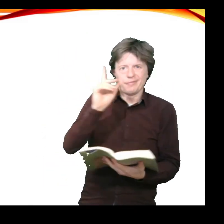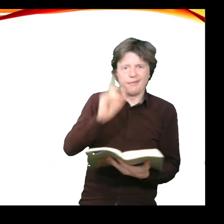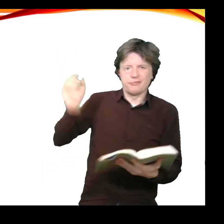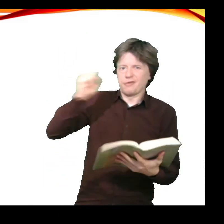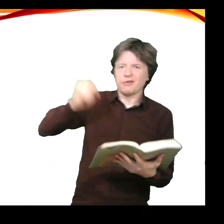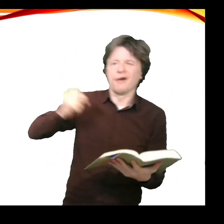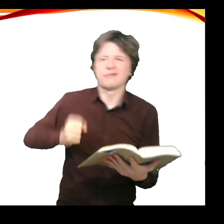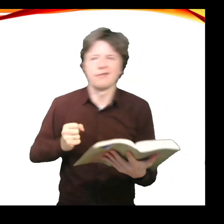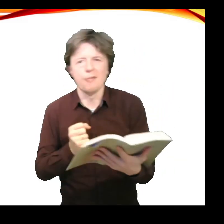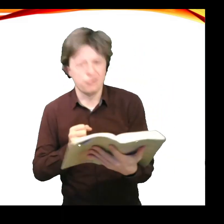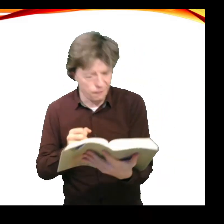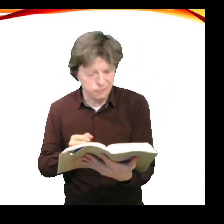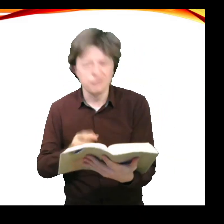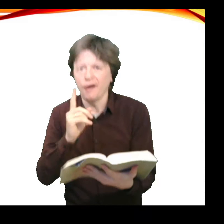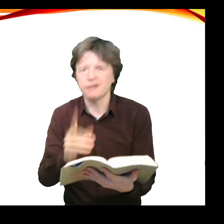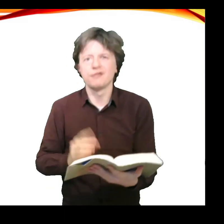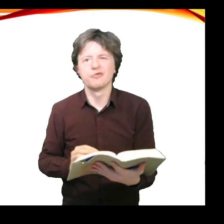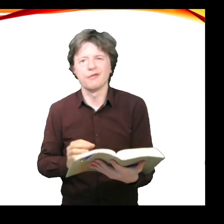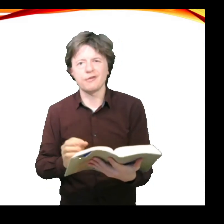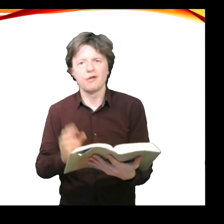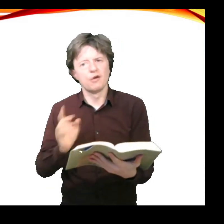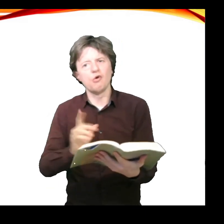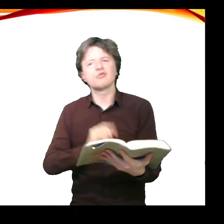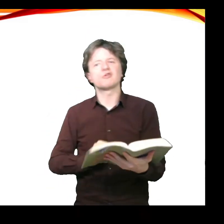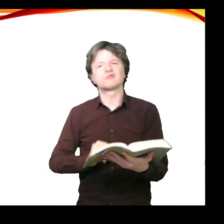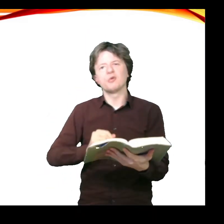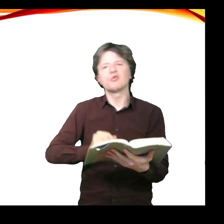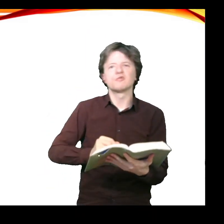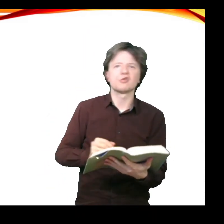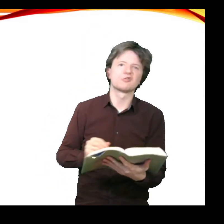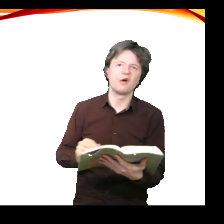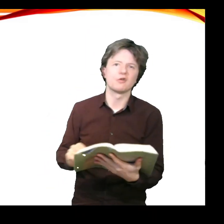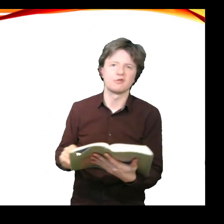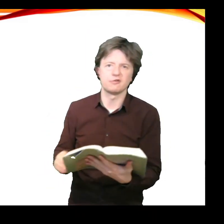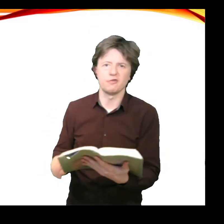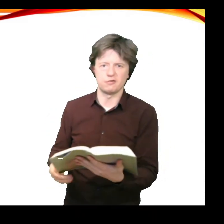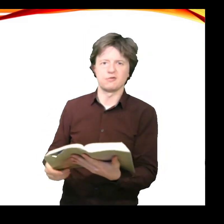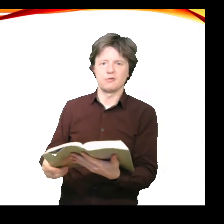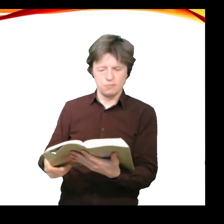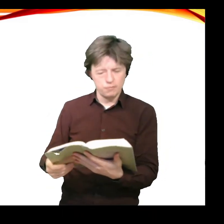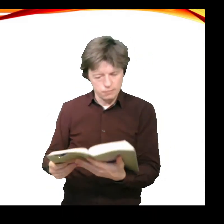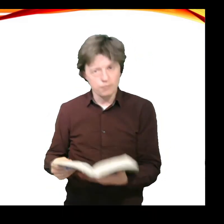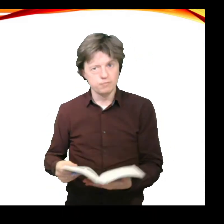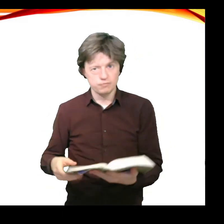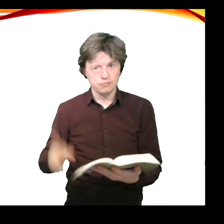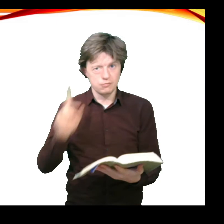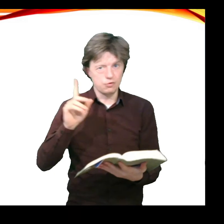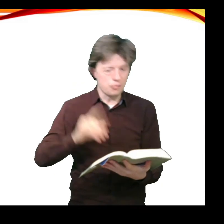Ik verdenk Johannes er namelijk van dat hij naast influencer ook nog spoken word artist was. Goed opnemen.